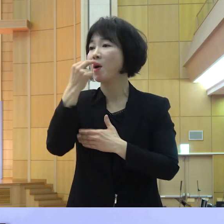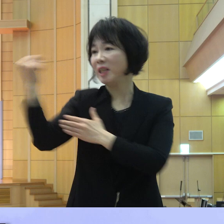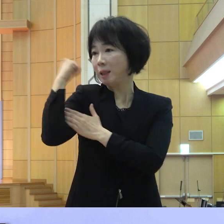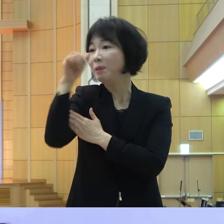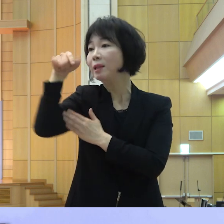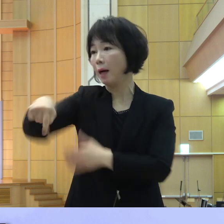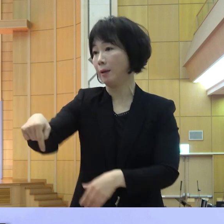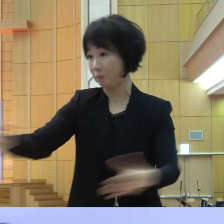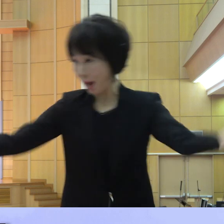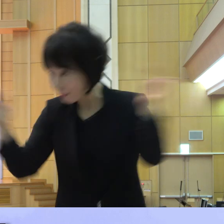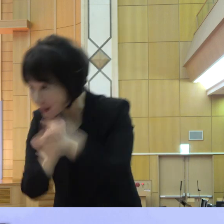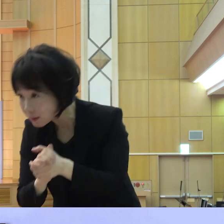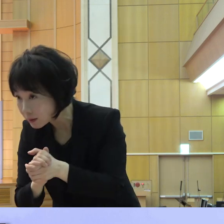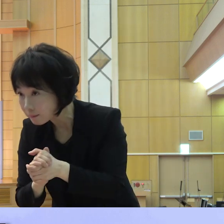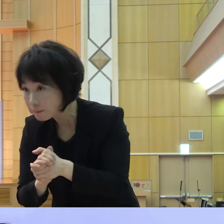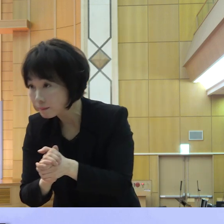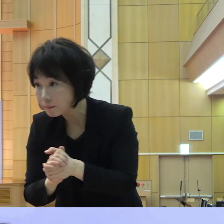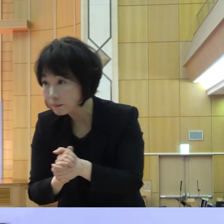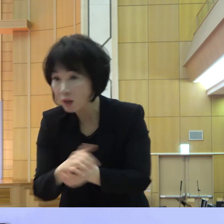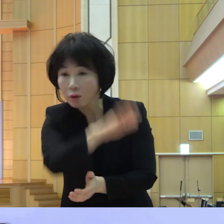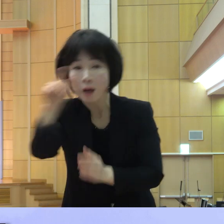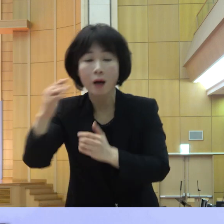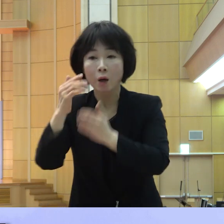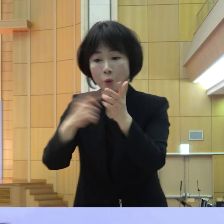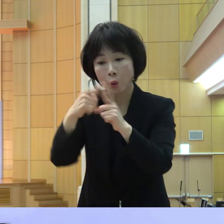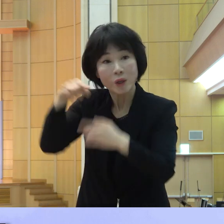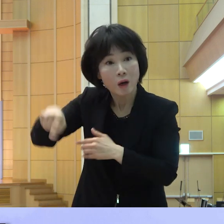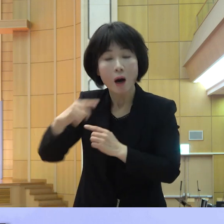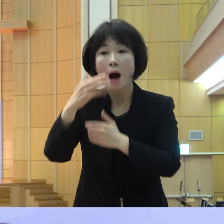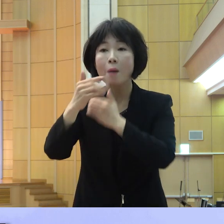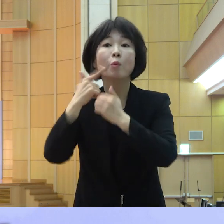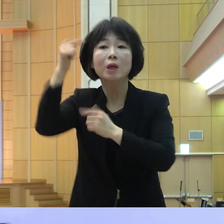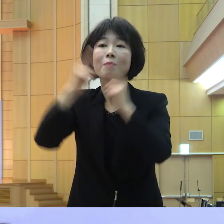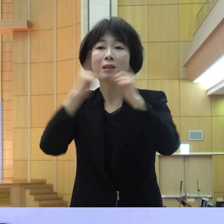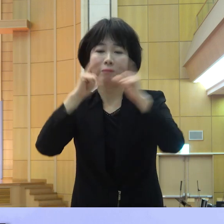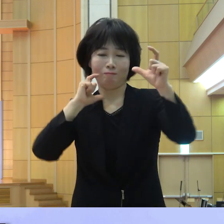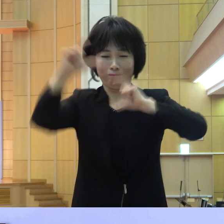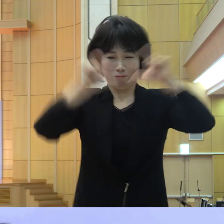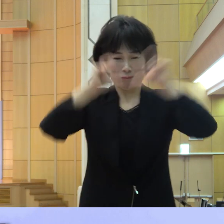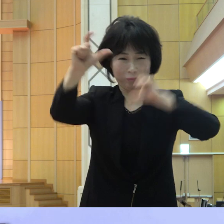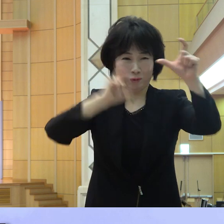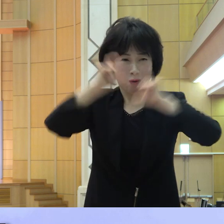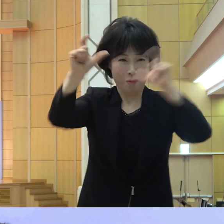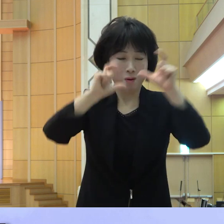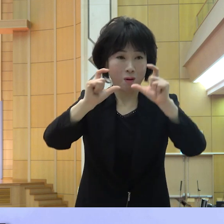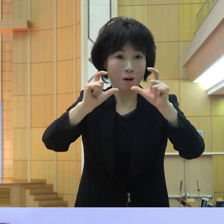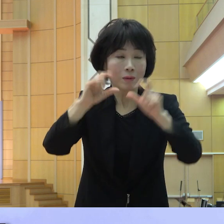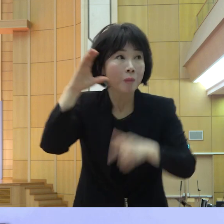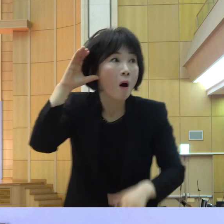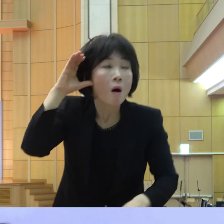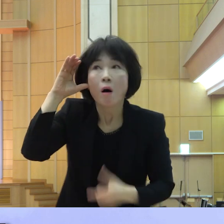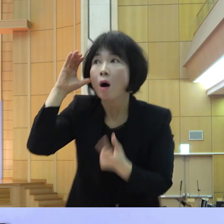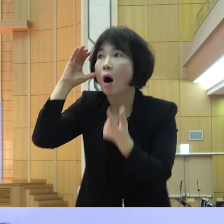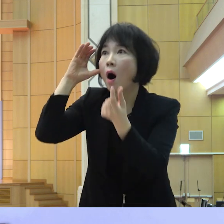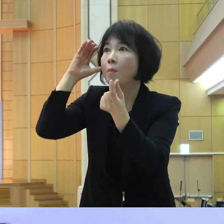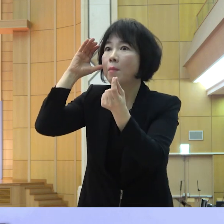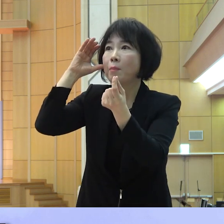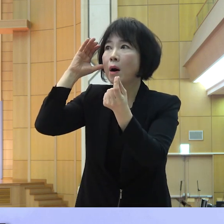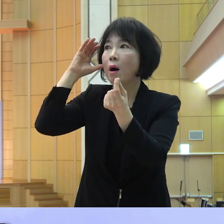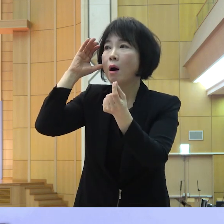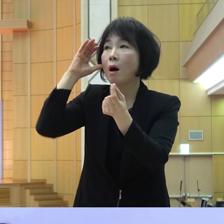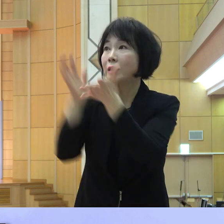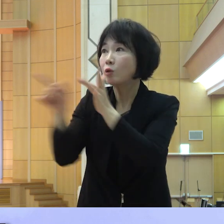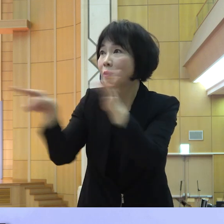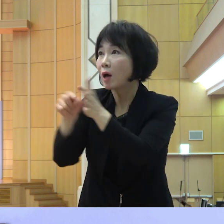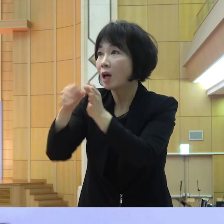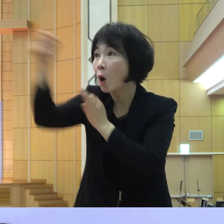교리예요. 교회에서 말씀을 증거할 때 여러분들에게 이런 생명의 말씀이 증거되지 않는다면 교회는 하나의